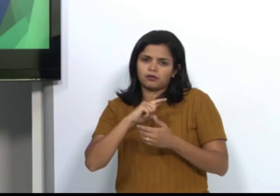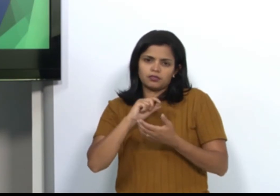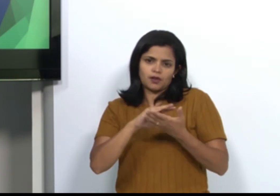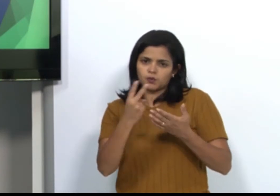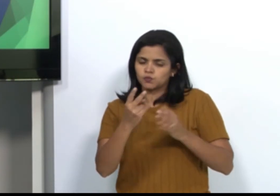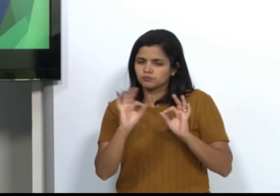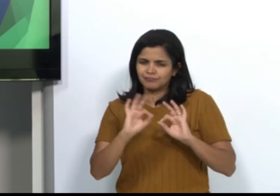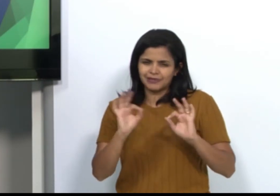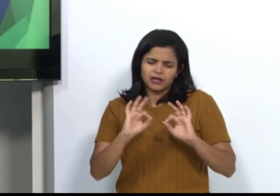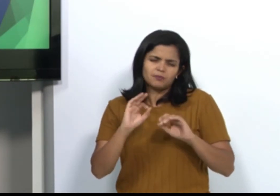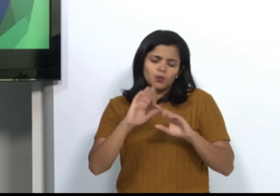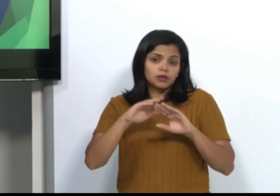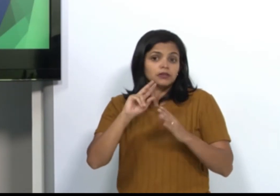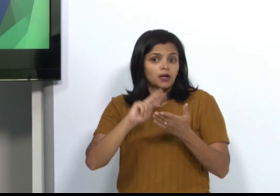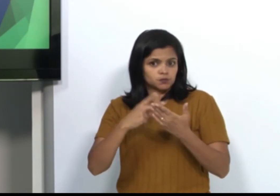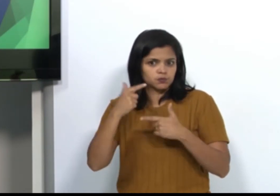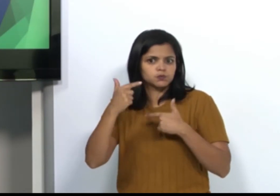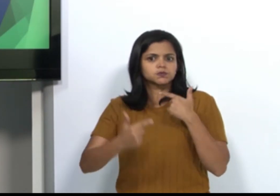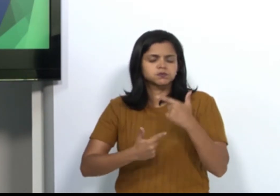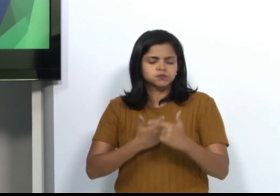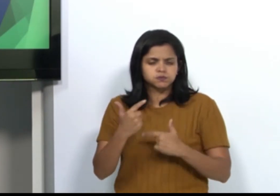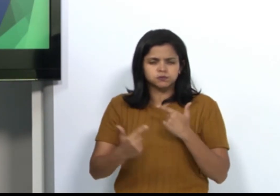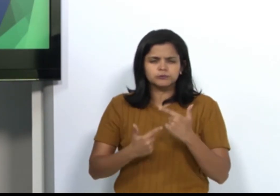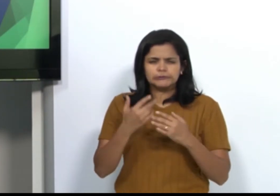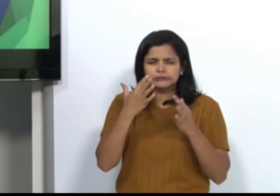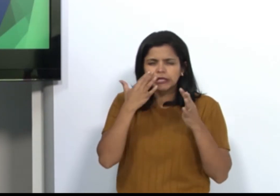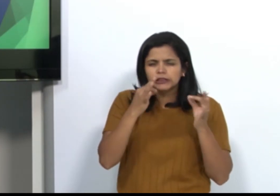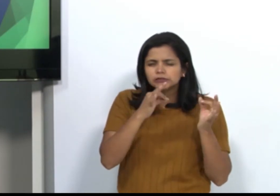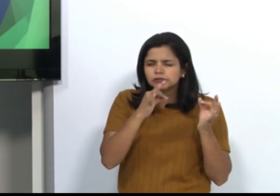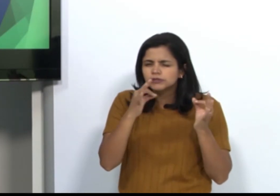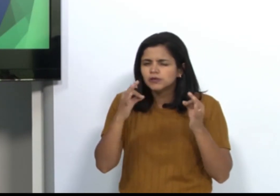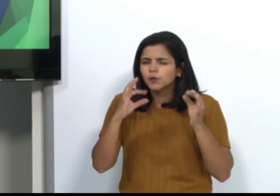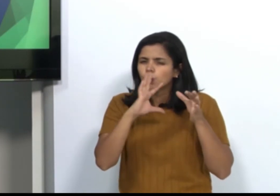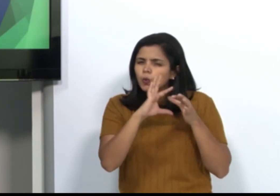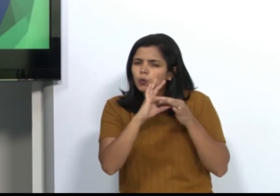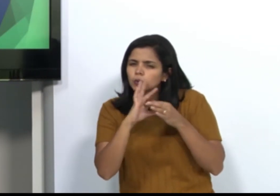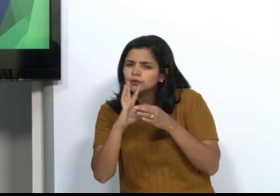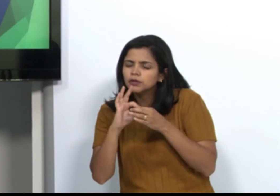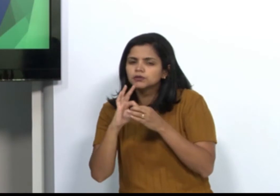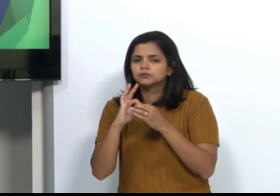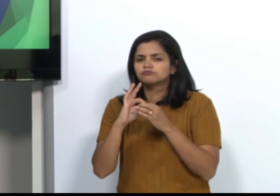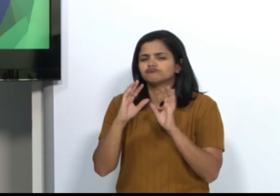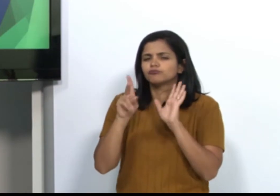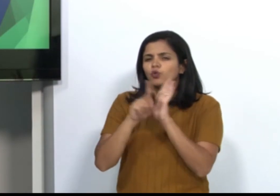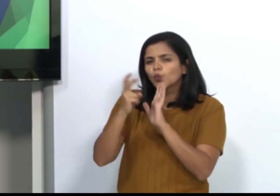Na língua portuguesa. Então, nós não vamos focar na tradução.